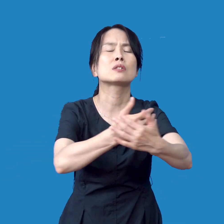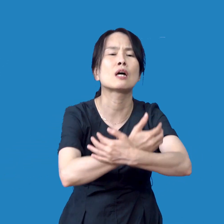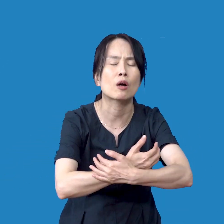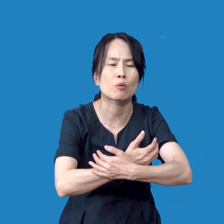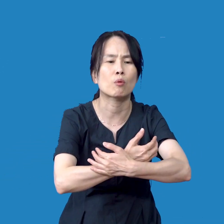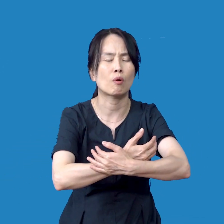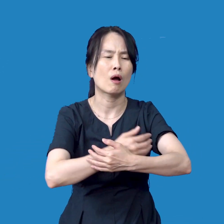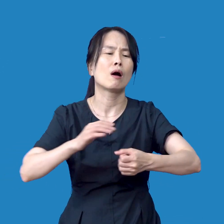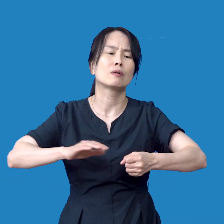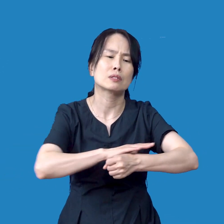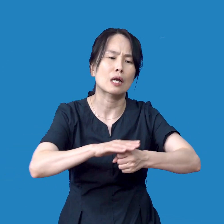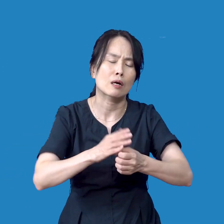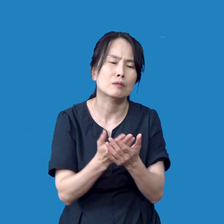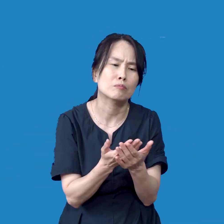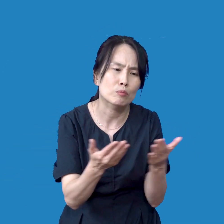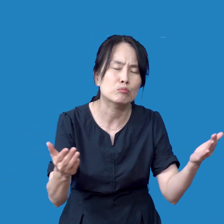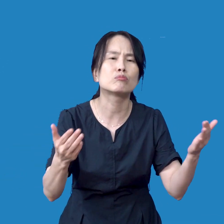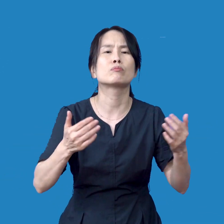얼싸안고 사랑해 줘야 돼요.